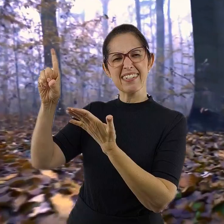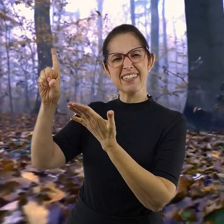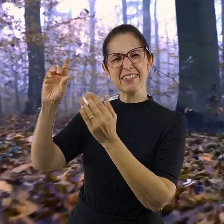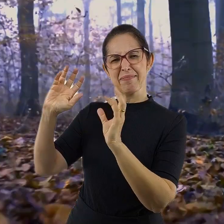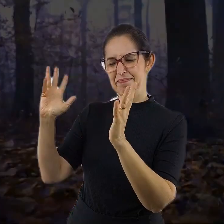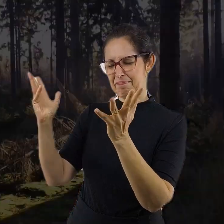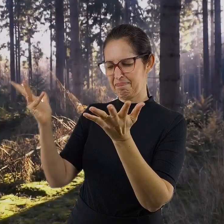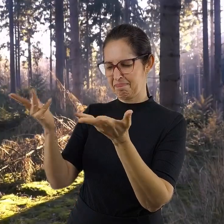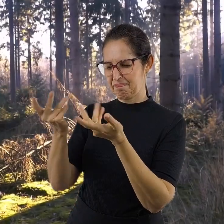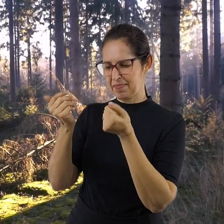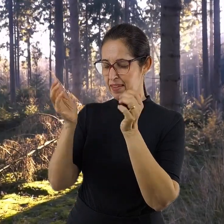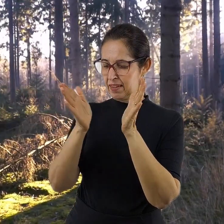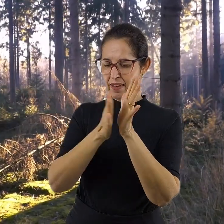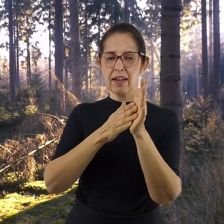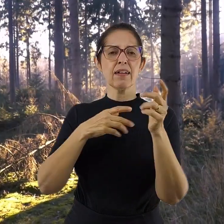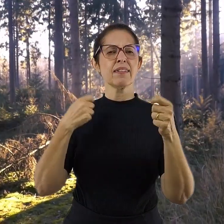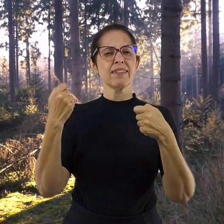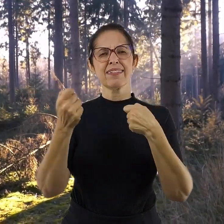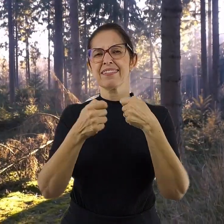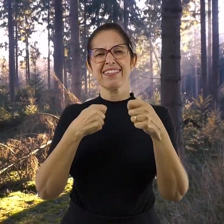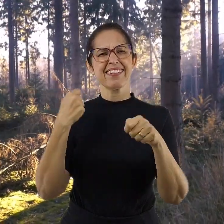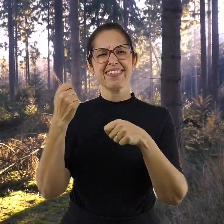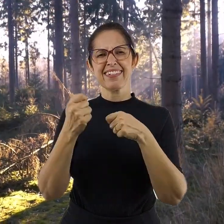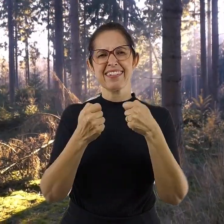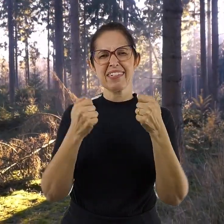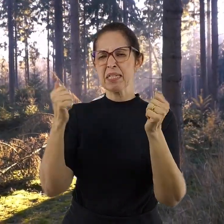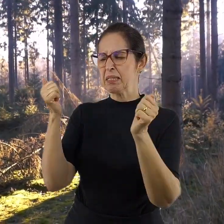Deixo-lhe randenai, nais.